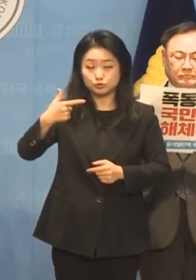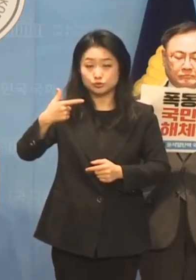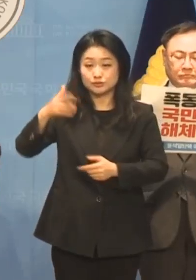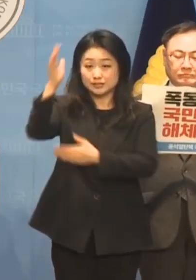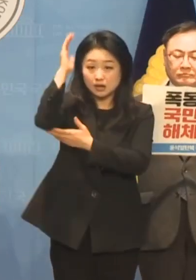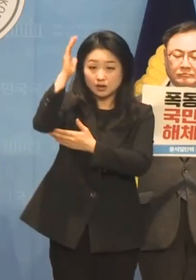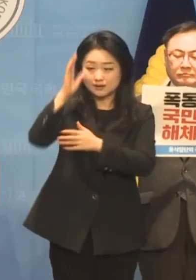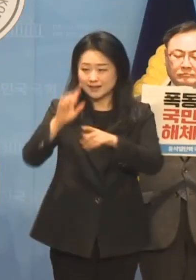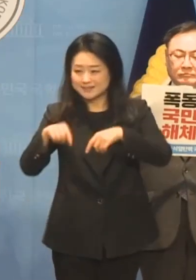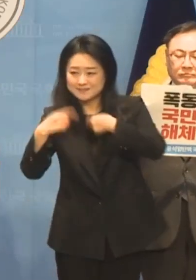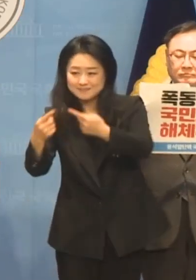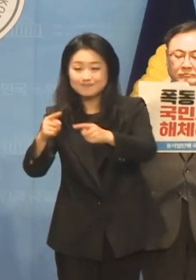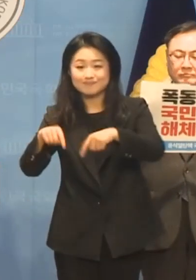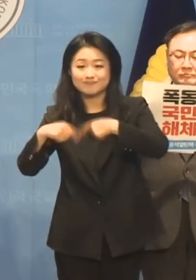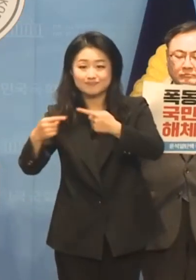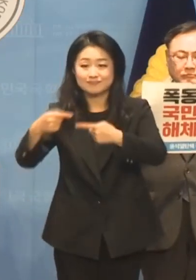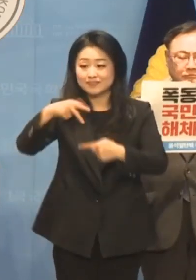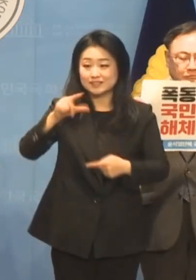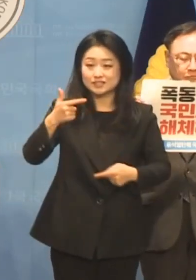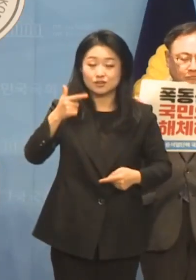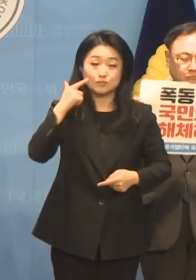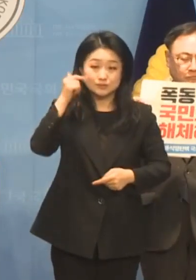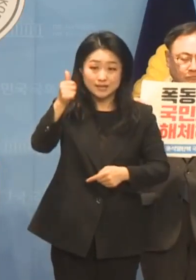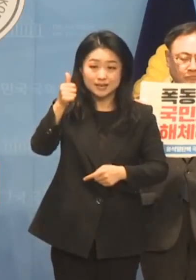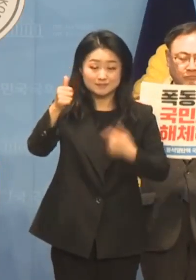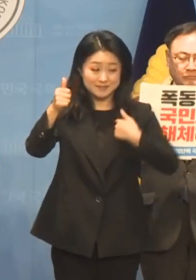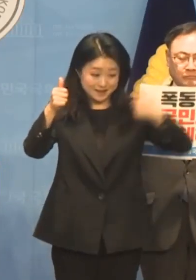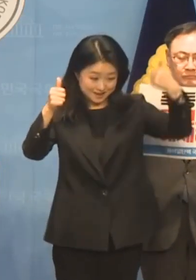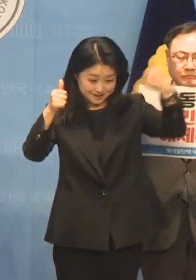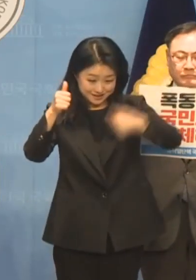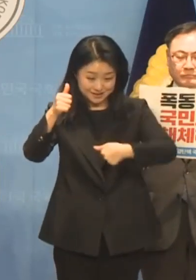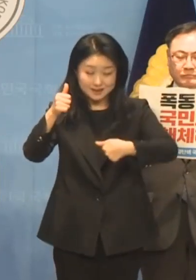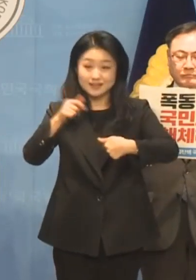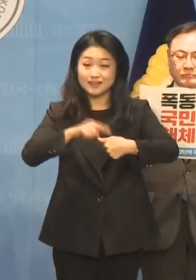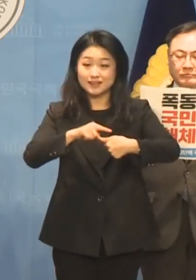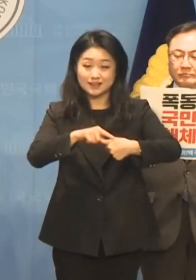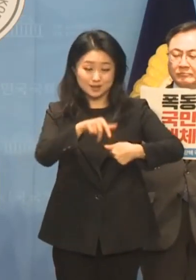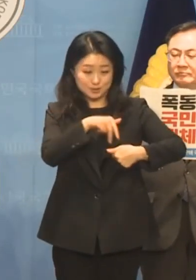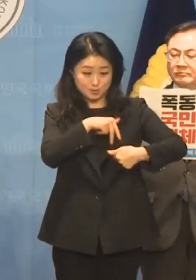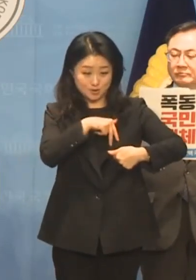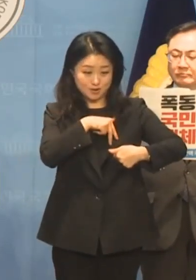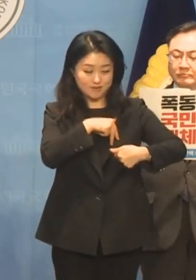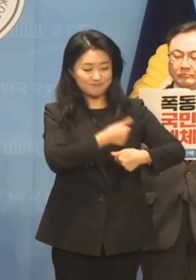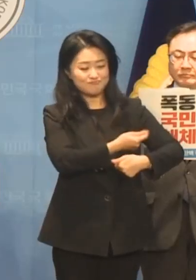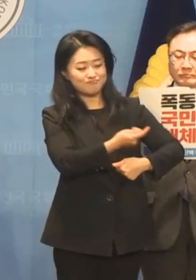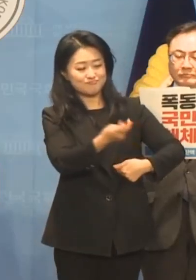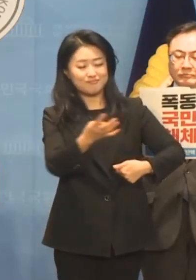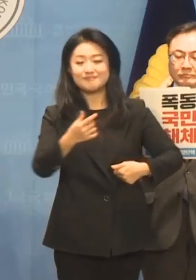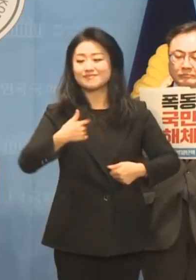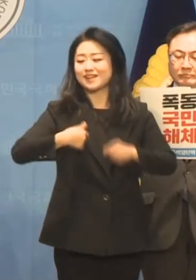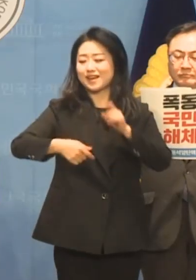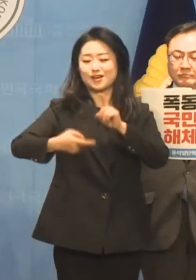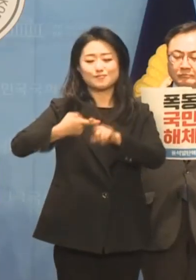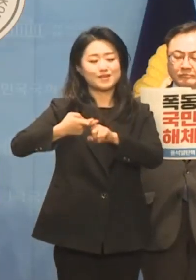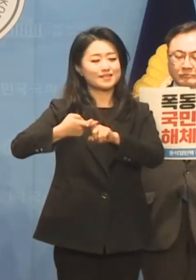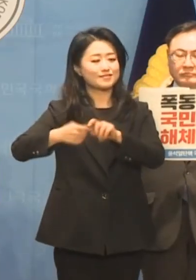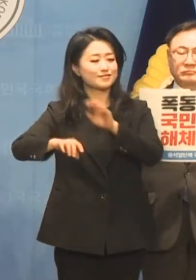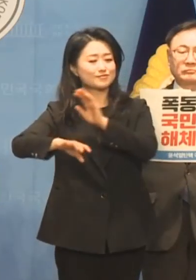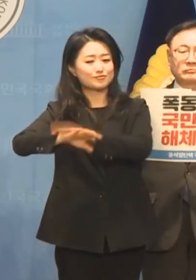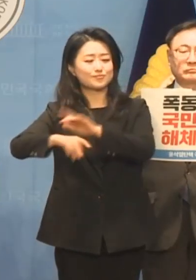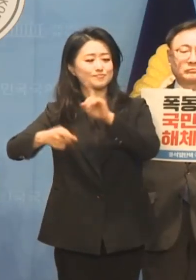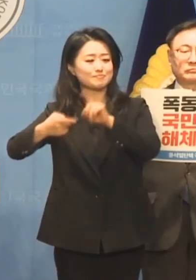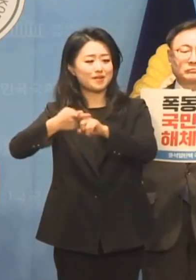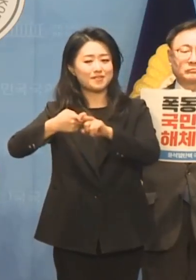드러냈습니다. 전광훈은 자신에게 머리를 조아리는 국민의힘 의원들을 통해 극우 선동의